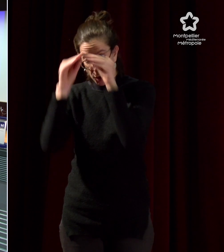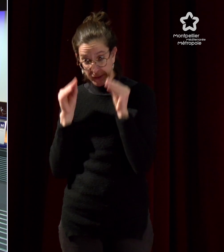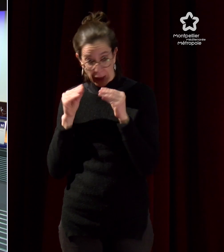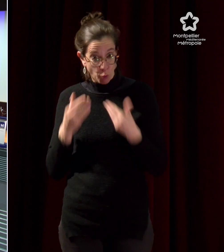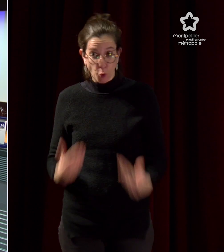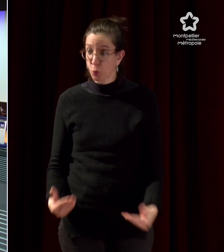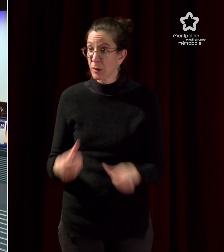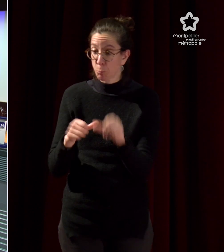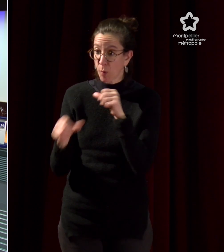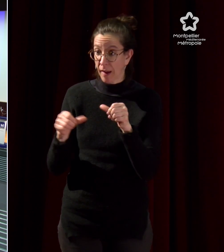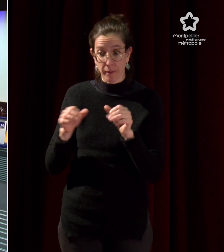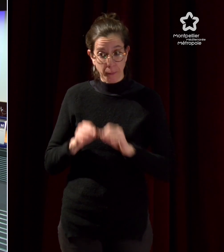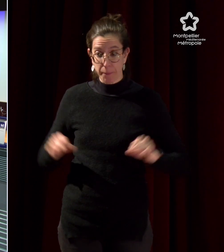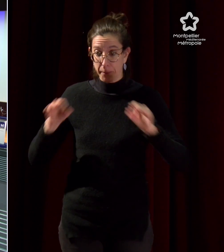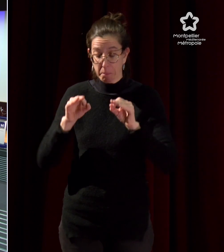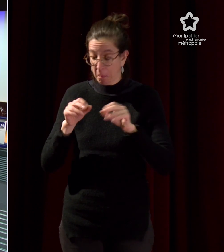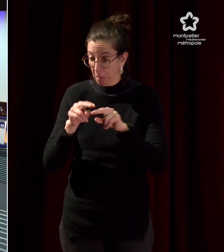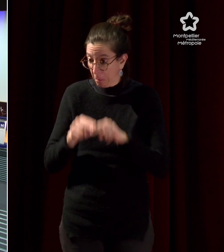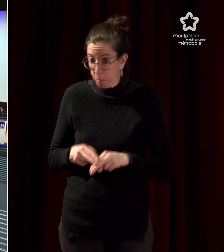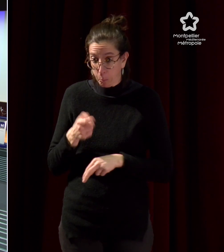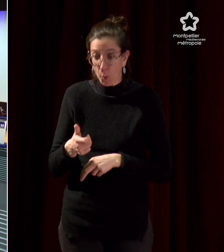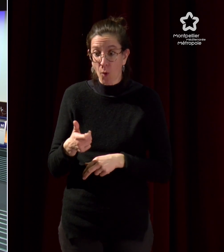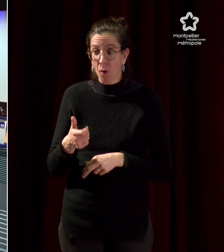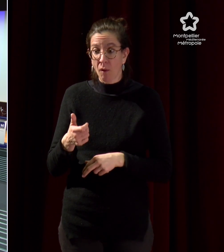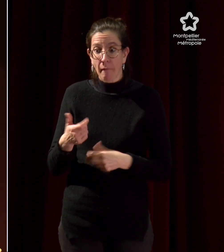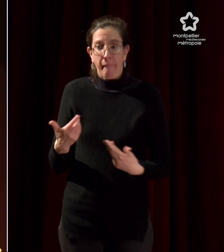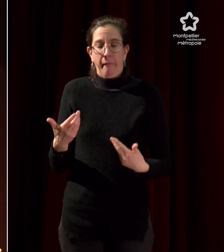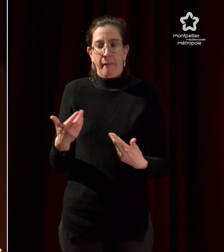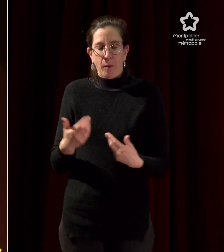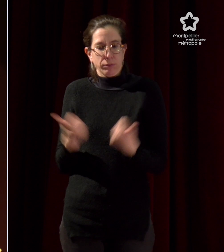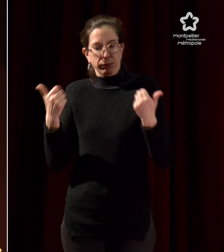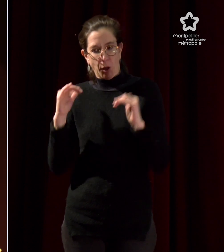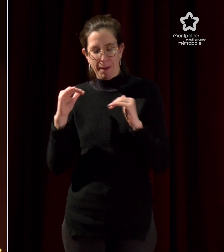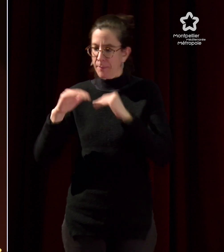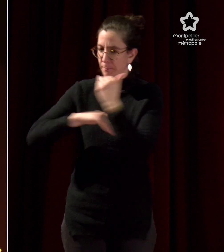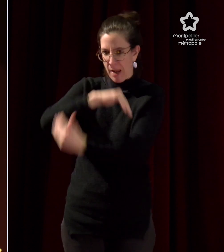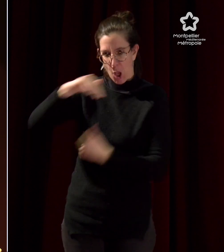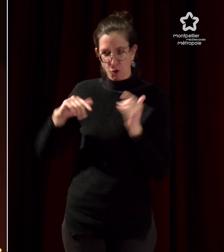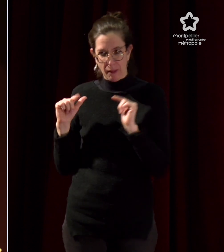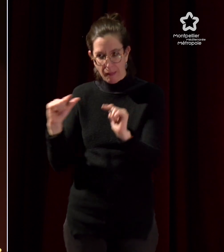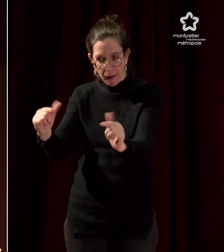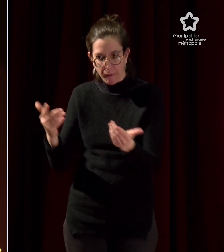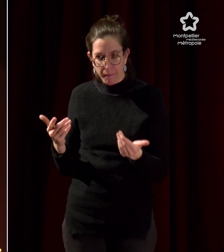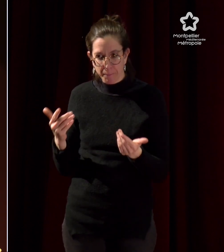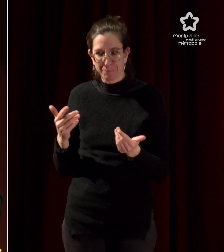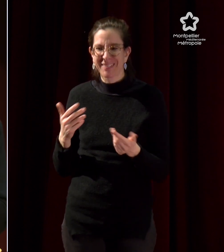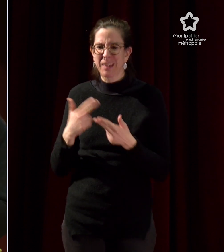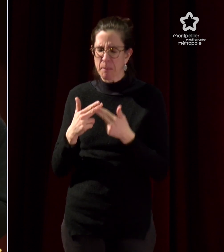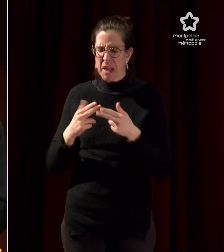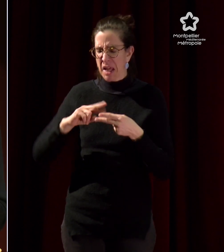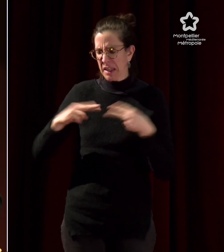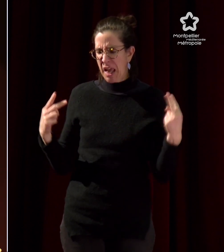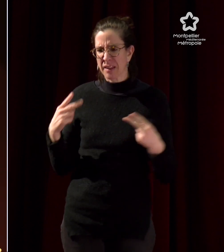et alors qu'il y a eu des mélanges ? Alors, l'ADN mitochondrial de Néandertal, effectivement,